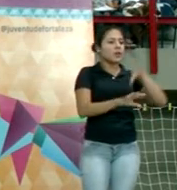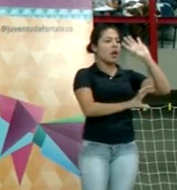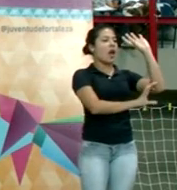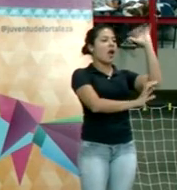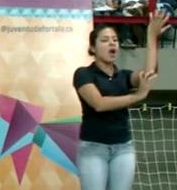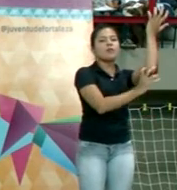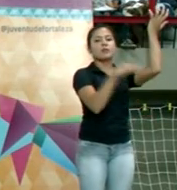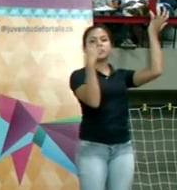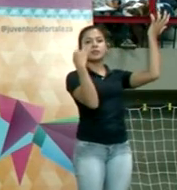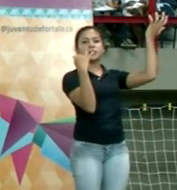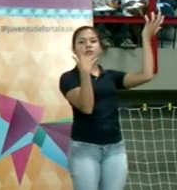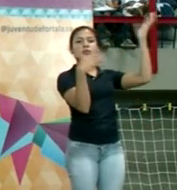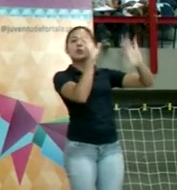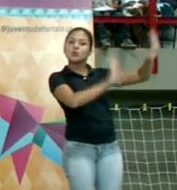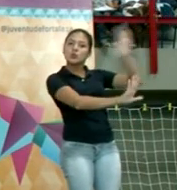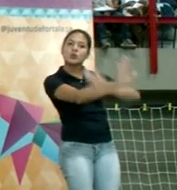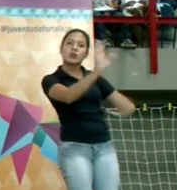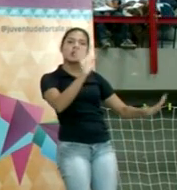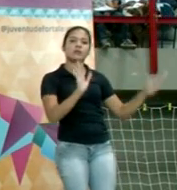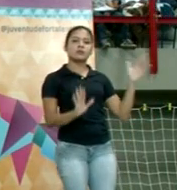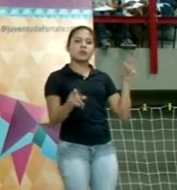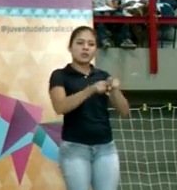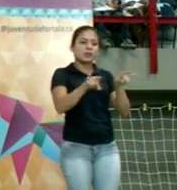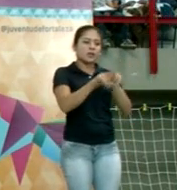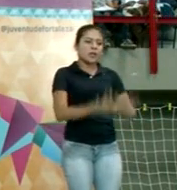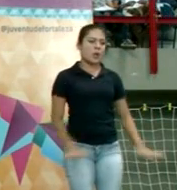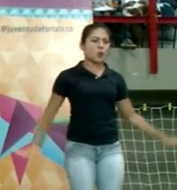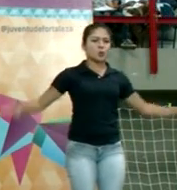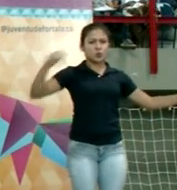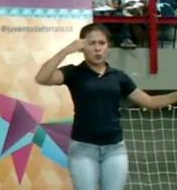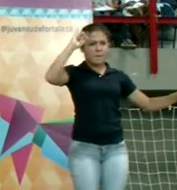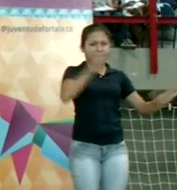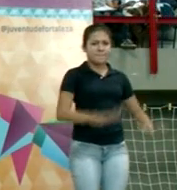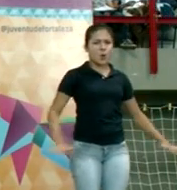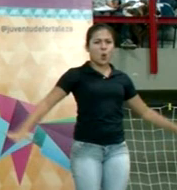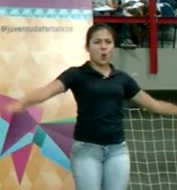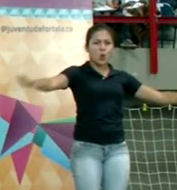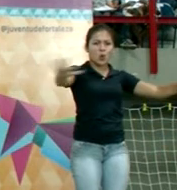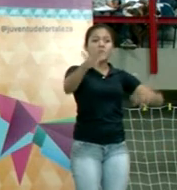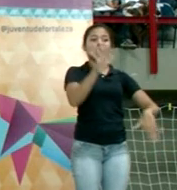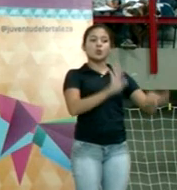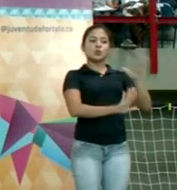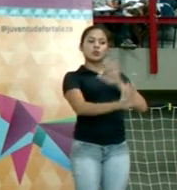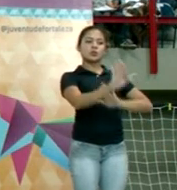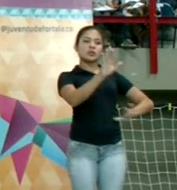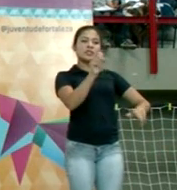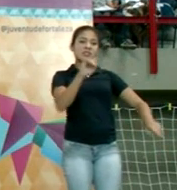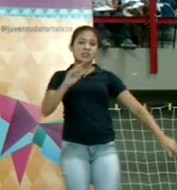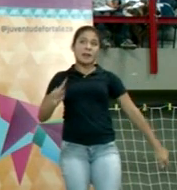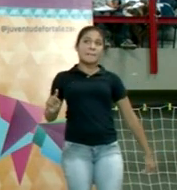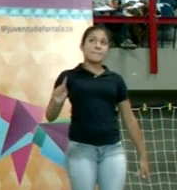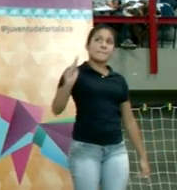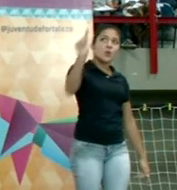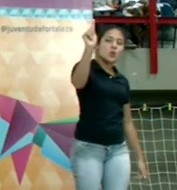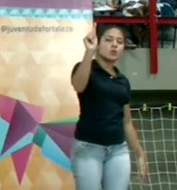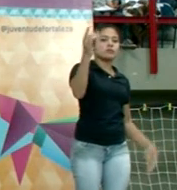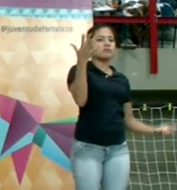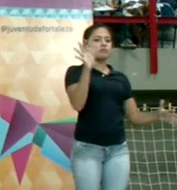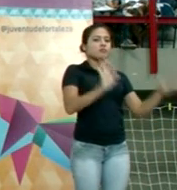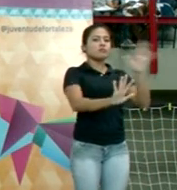no campo. Morre muito gado também, porque fica perto da cerca. Onde tiver uma coisa pontuda, vai funcionar como